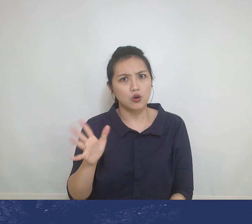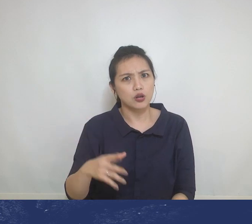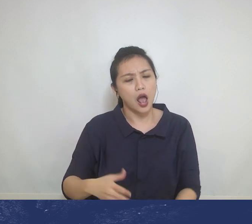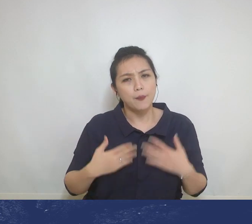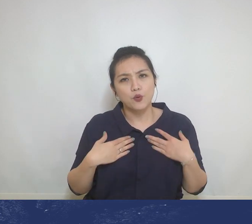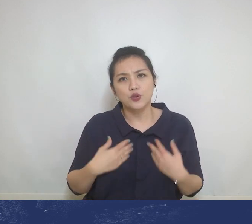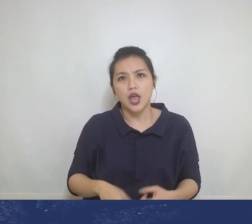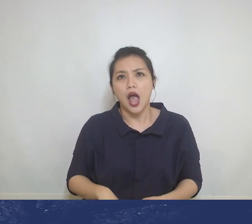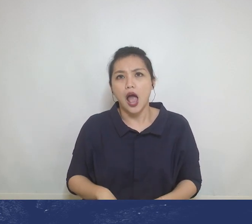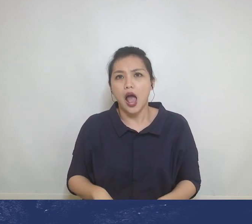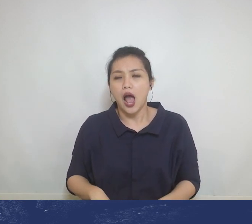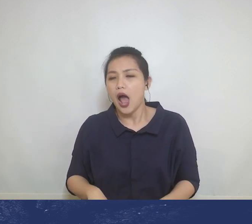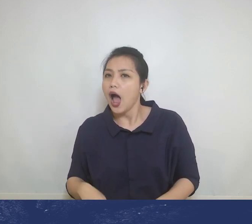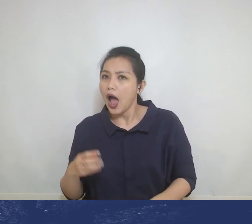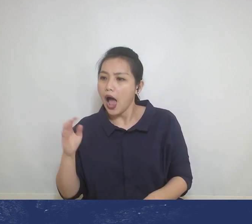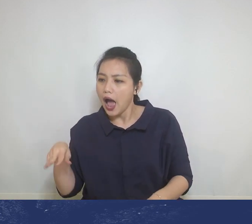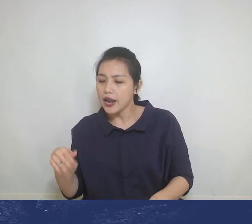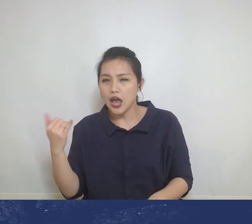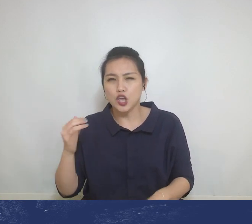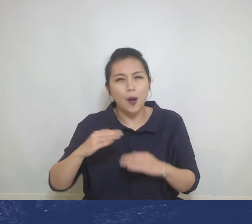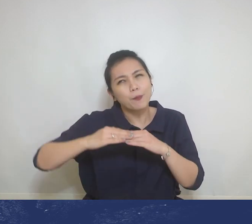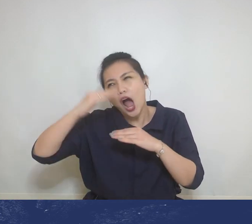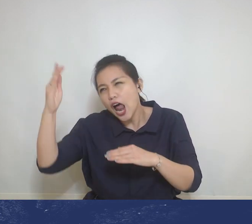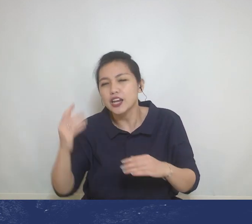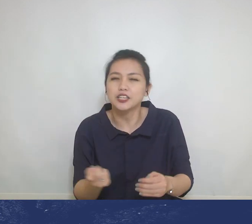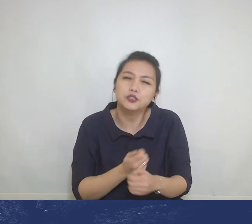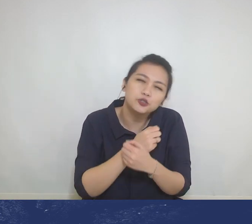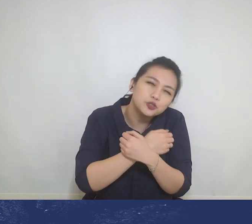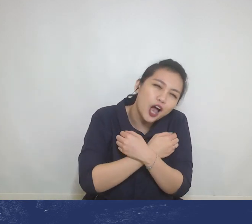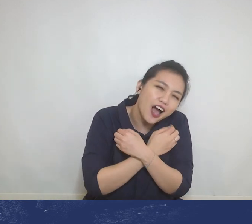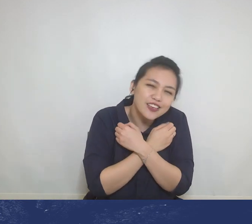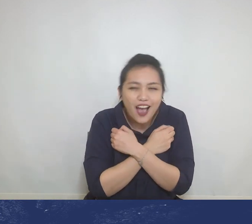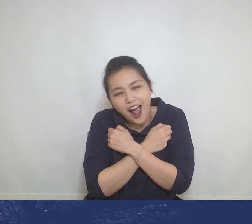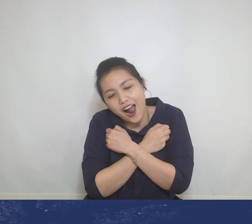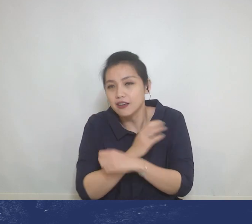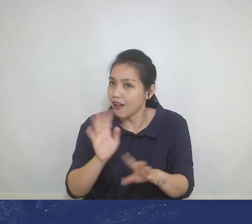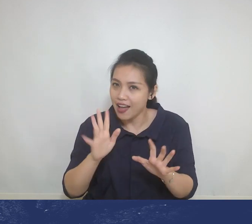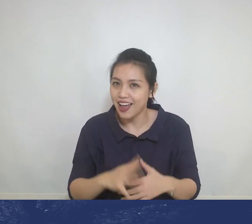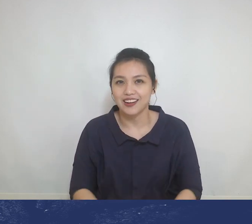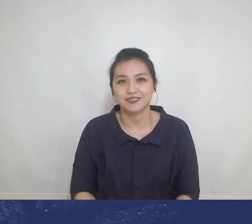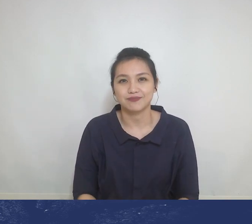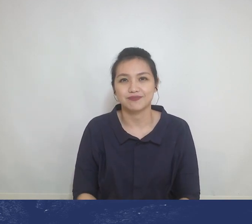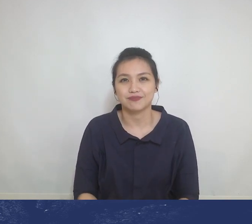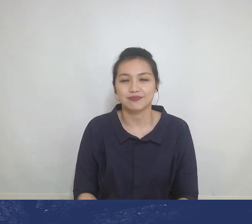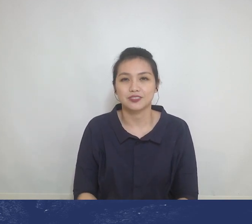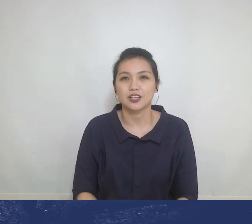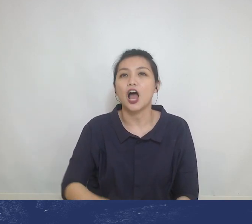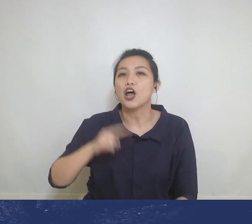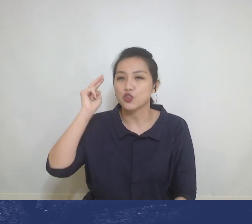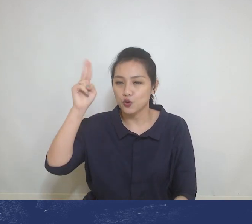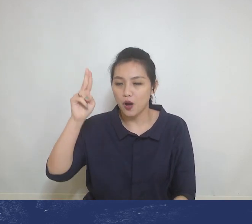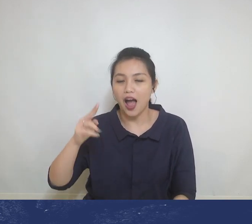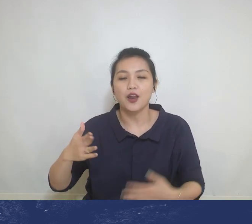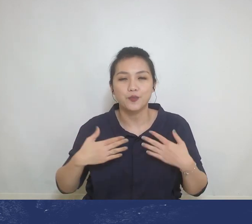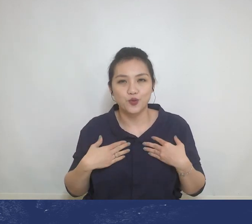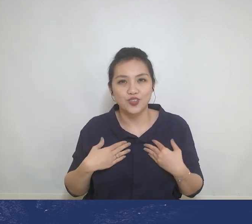Tuhan itu gak punya anak favorit. Bagi saya loh ya, saya tuh gak percaya kalau Tuhan punya anak favorit. Saya cuma percaya ini, Tuhan